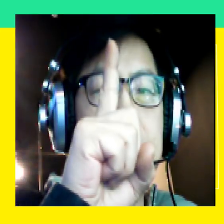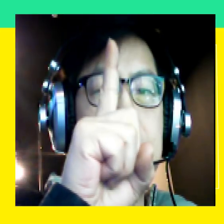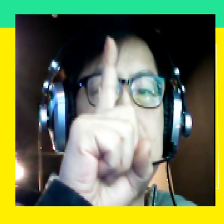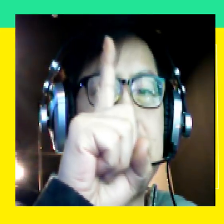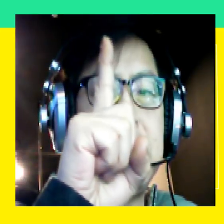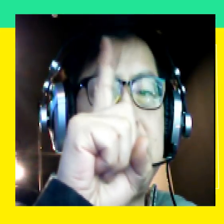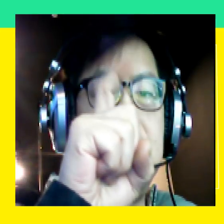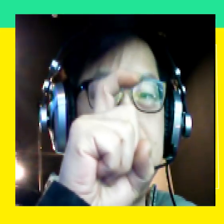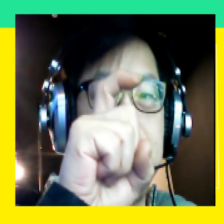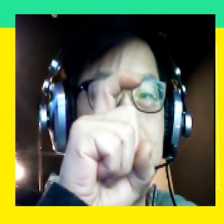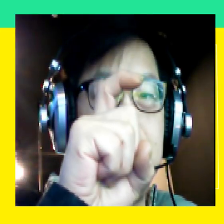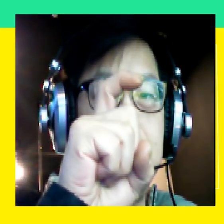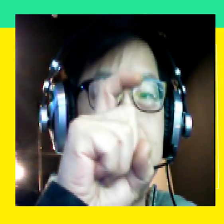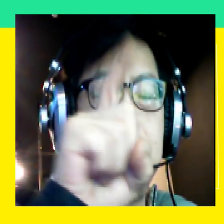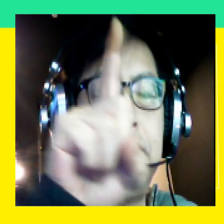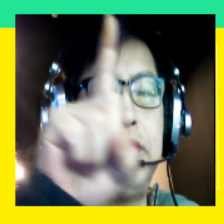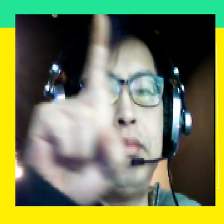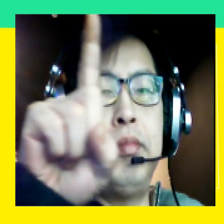또는 10